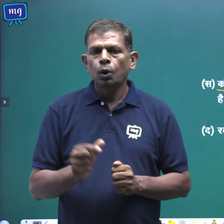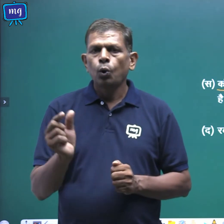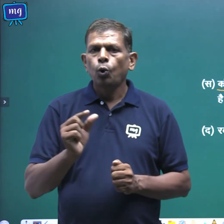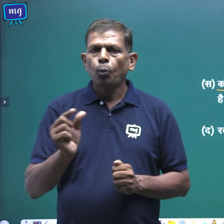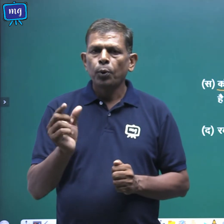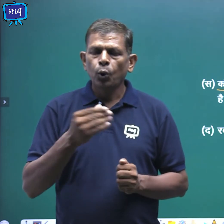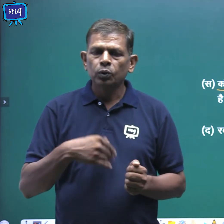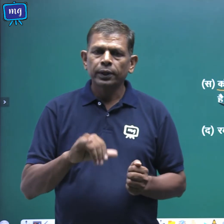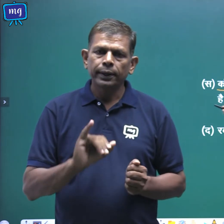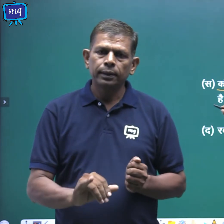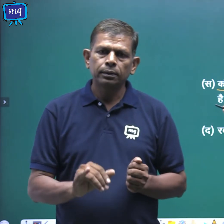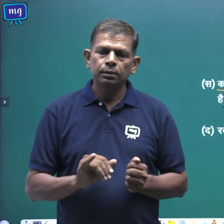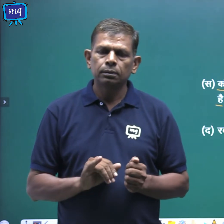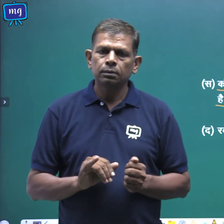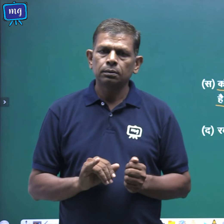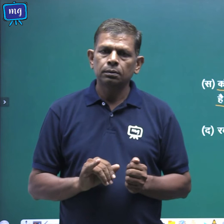उपयोग होता है।